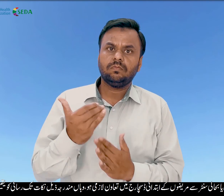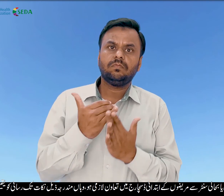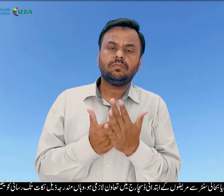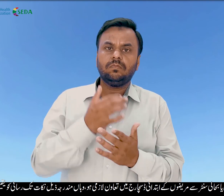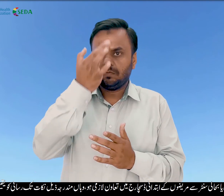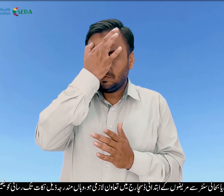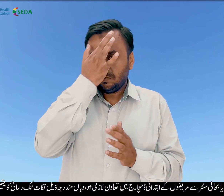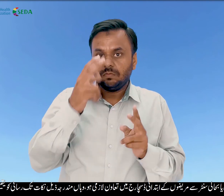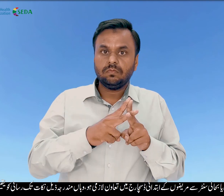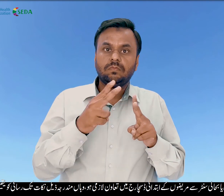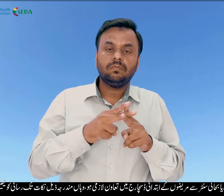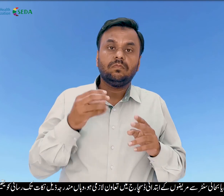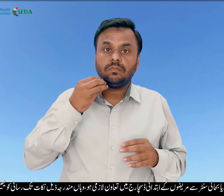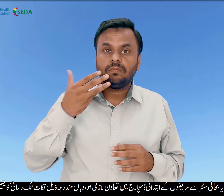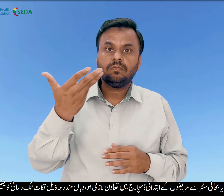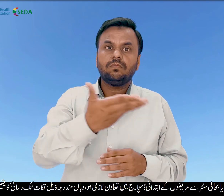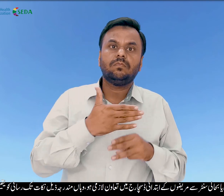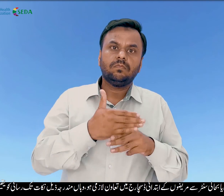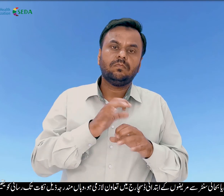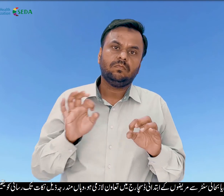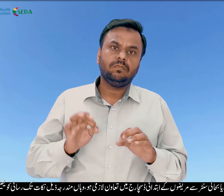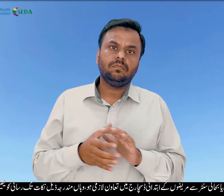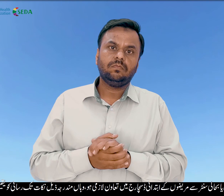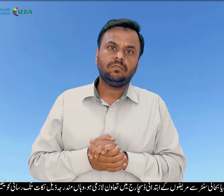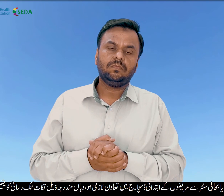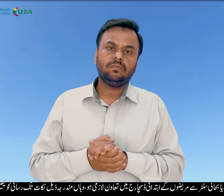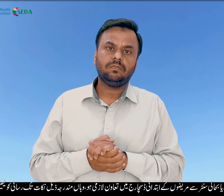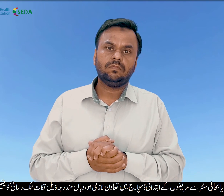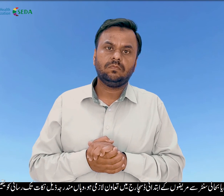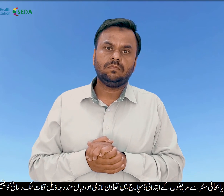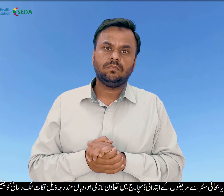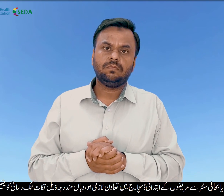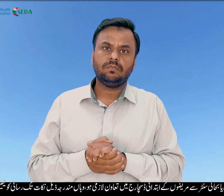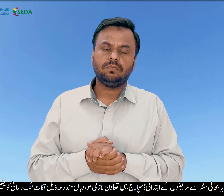مندرجہ ذیل نکات تک رسائی کو یقینی بنائیں۔